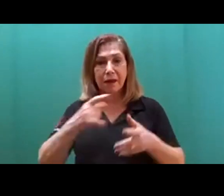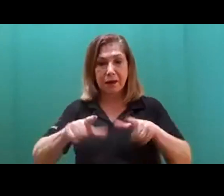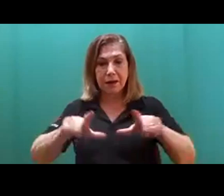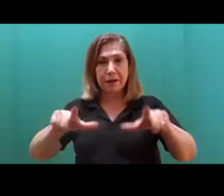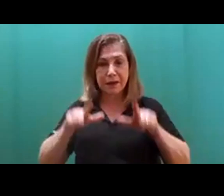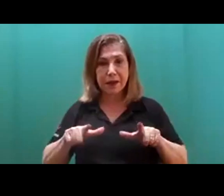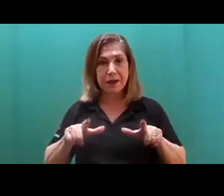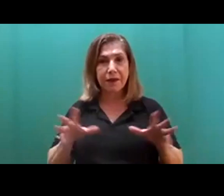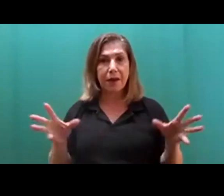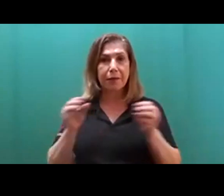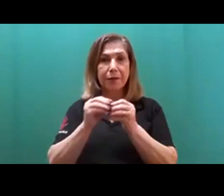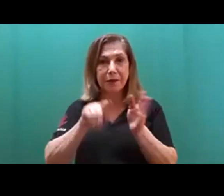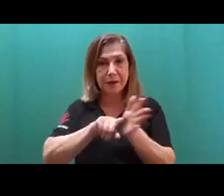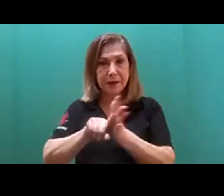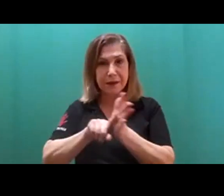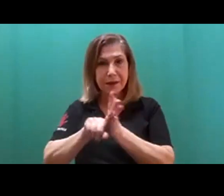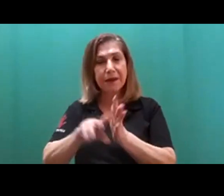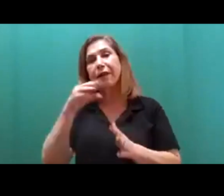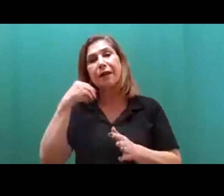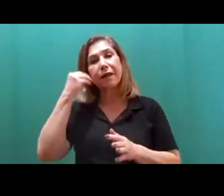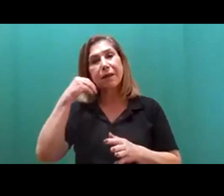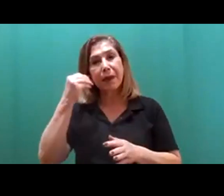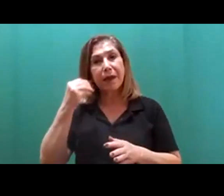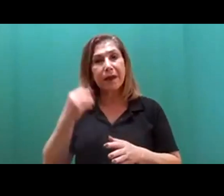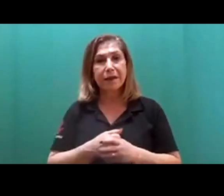resumos científicos e de experiências.